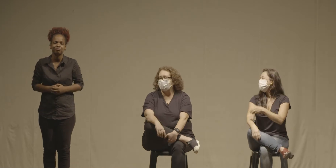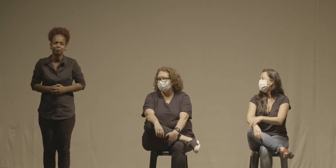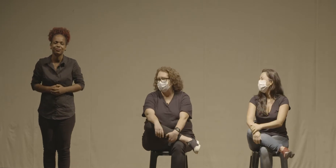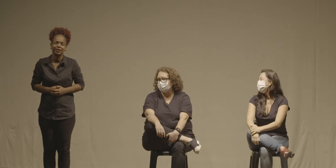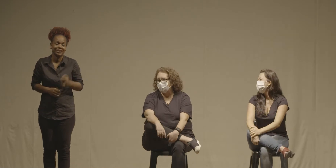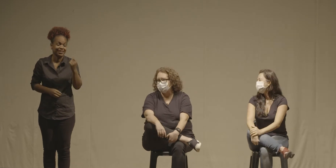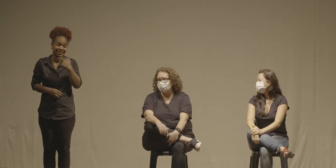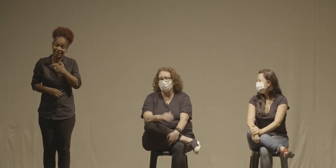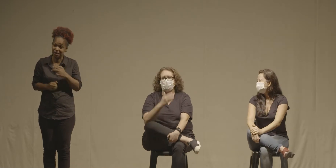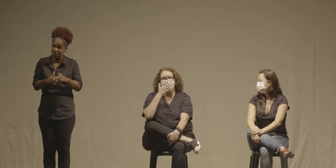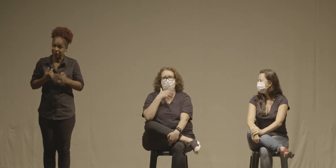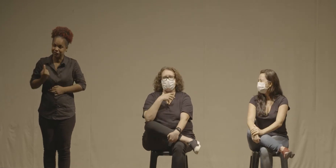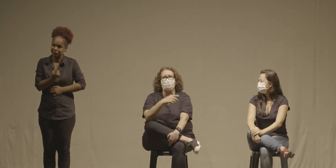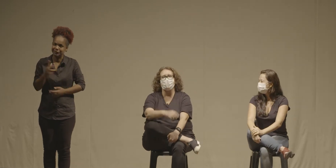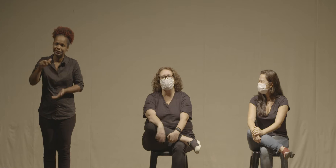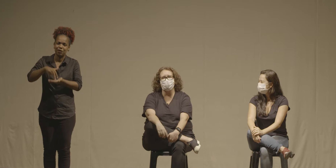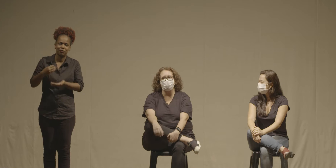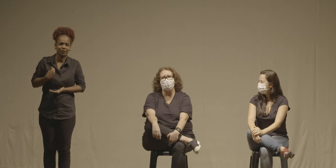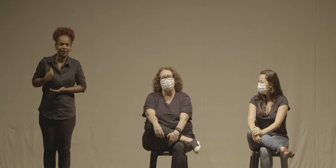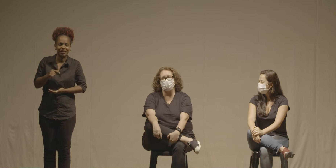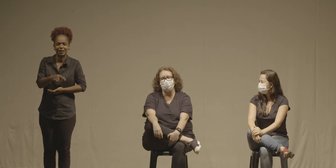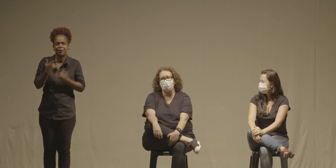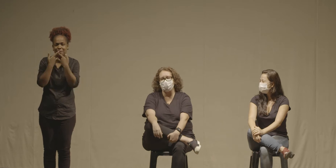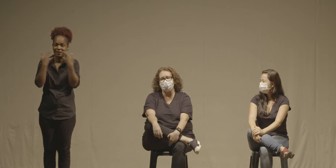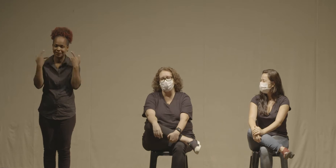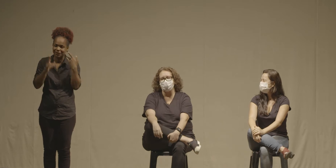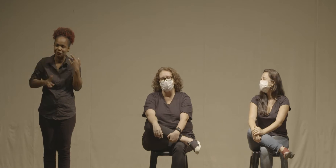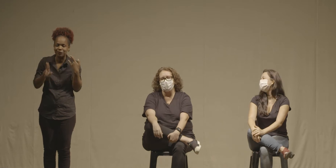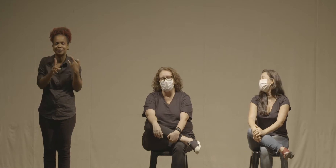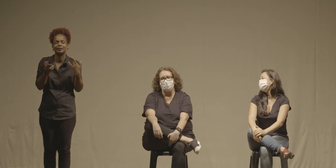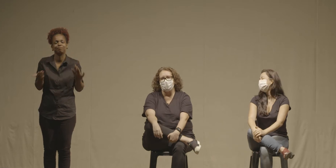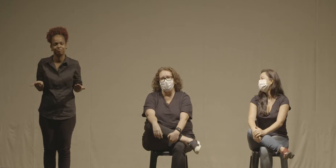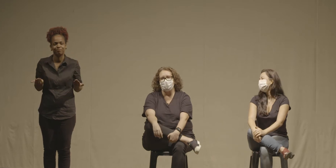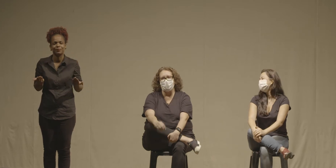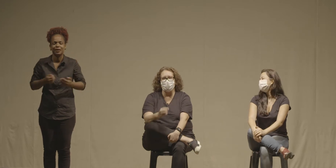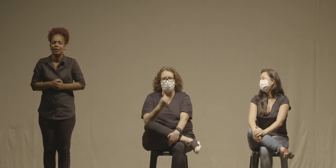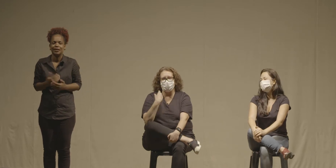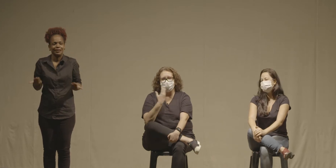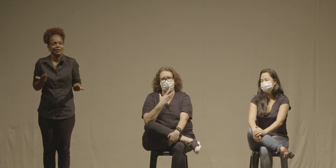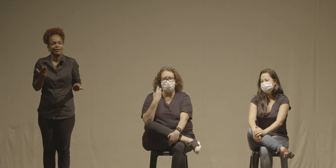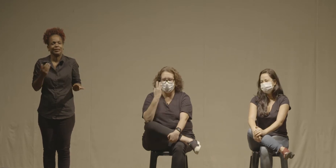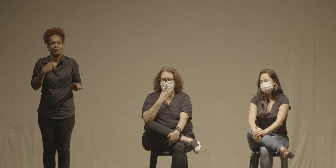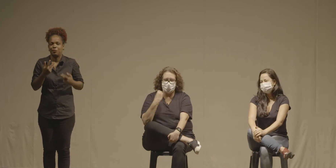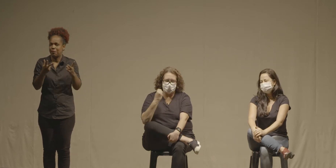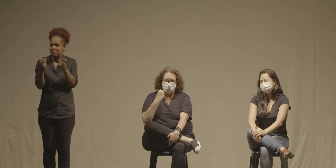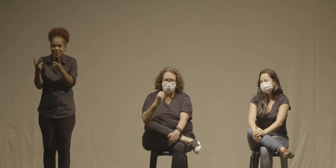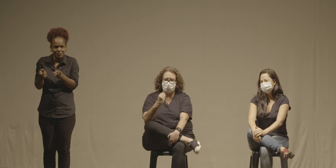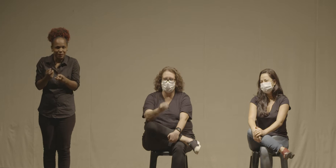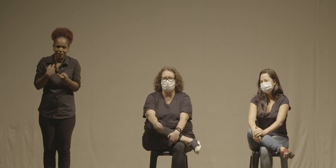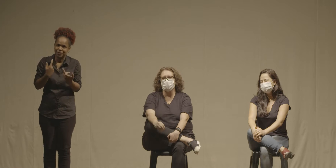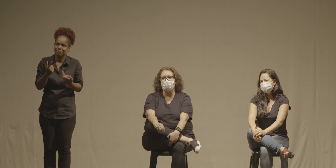É engraçado, né? Porque a gente fica aqui mascarada e não dá para perceber